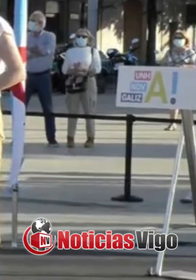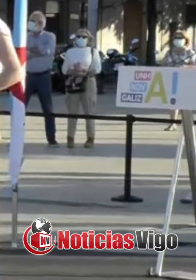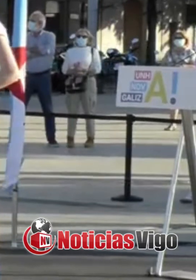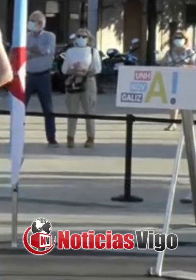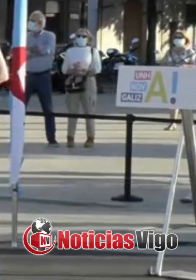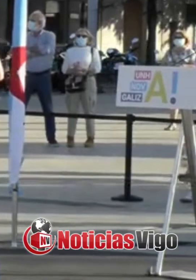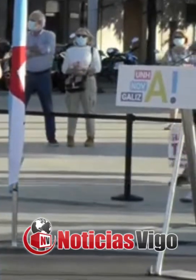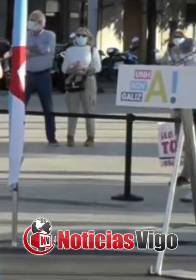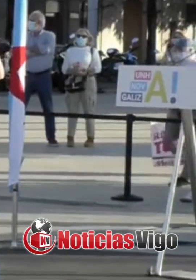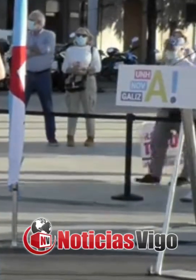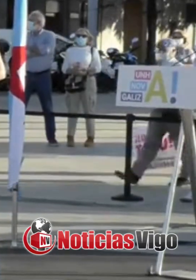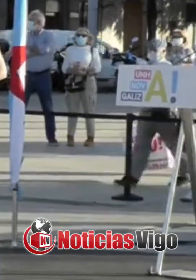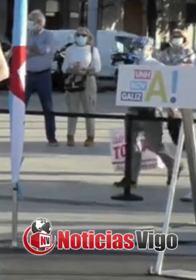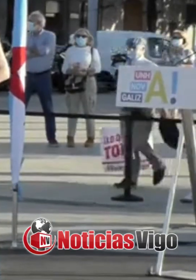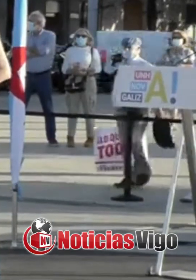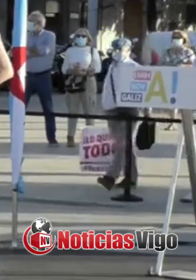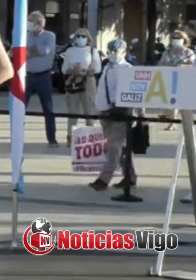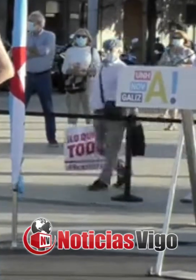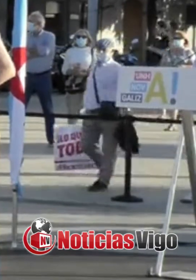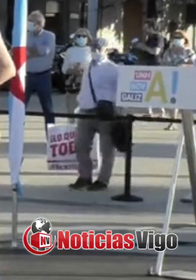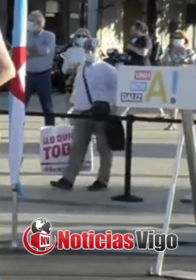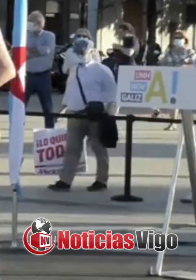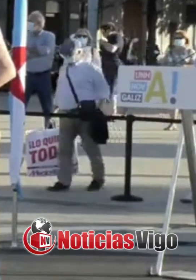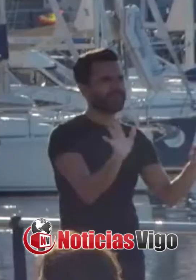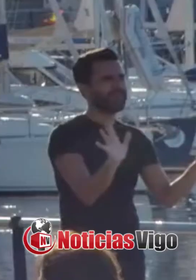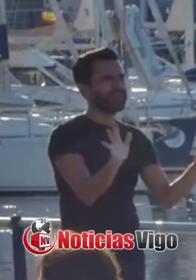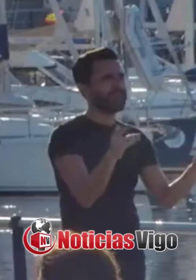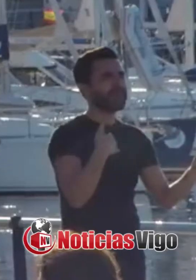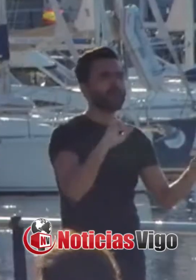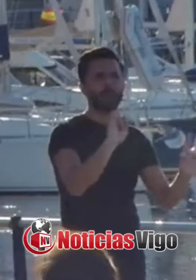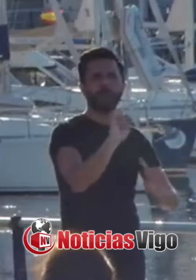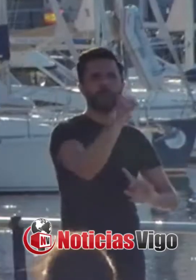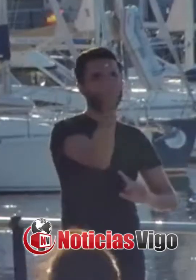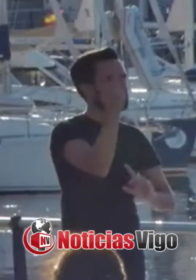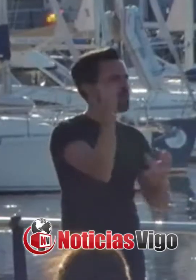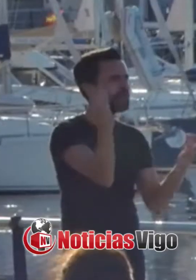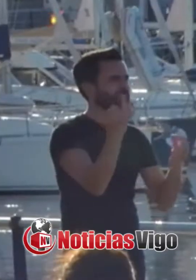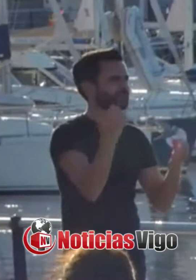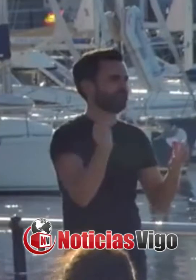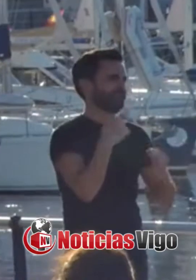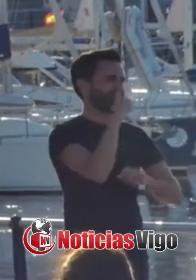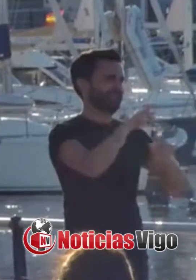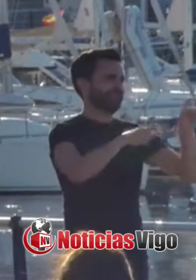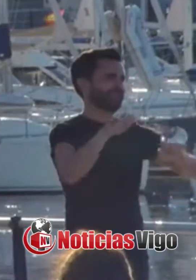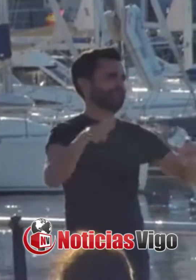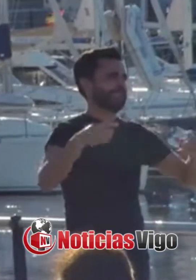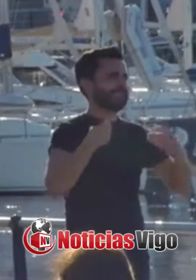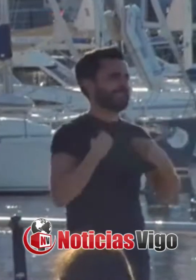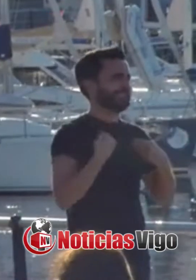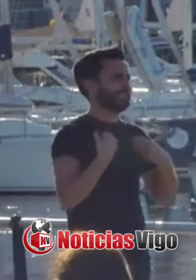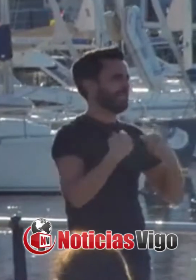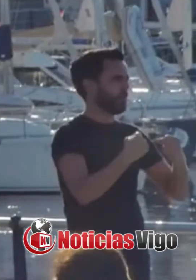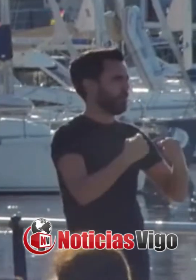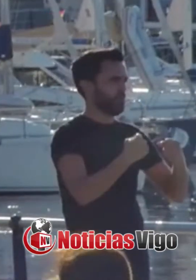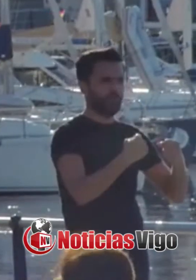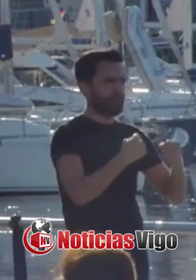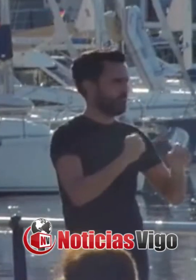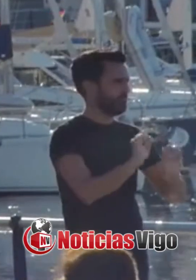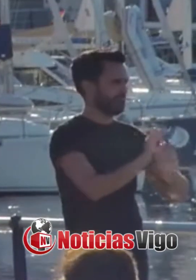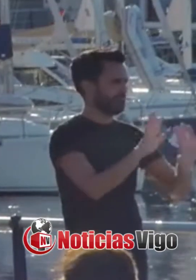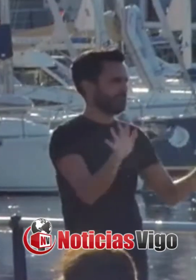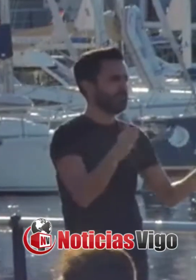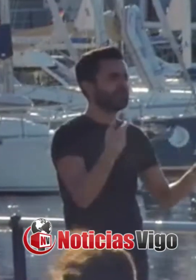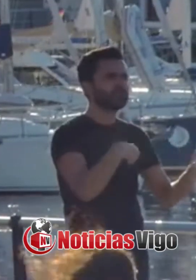E decímolo claro, o primeiro é a saúde das persoas. E desde logo que